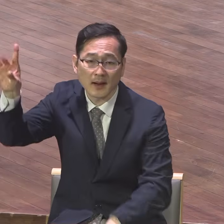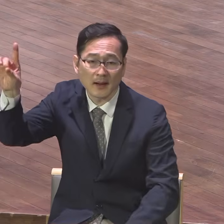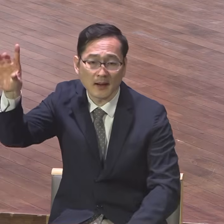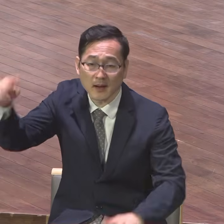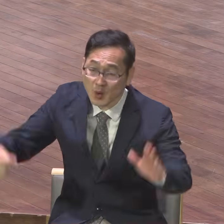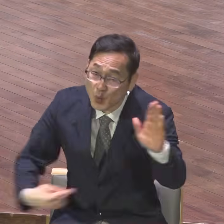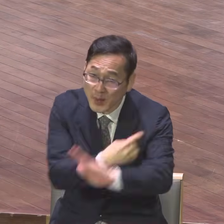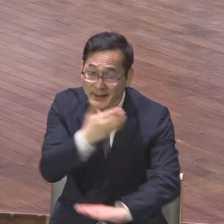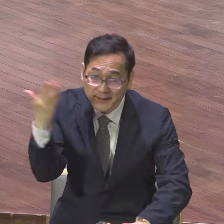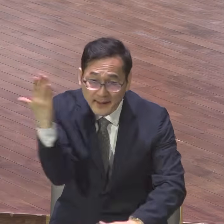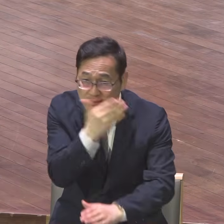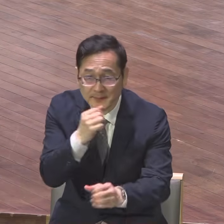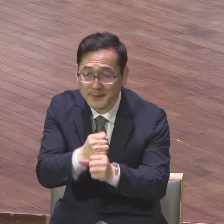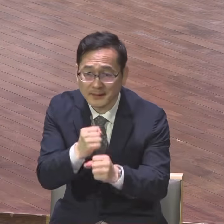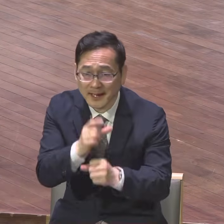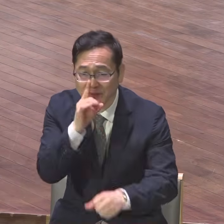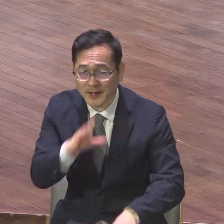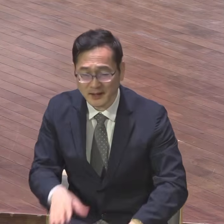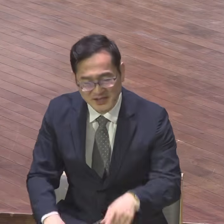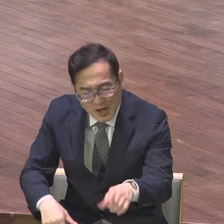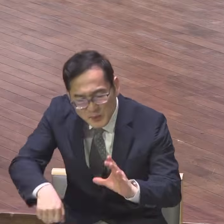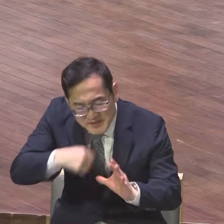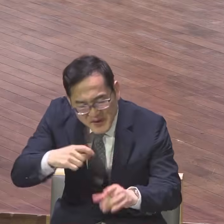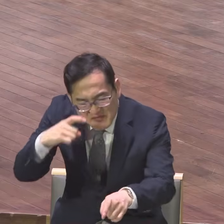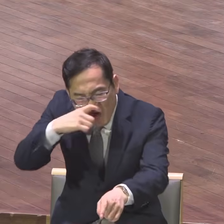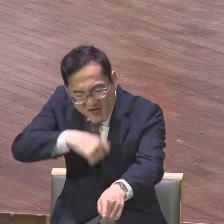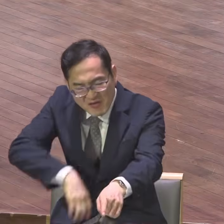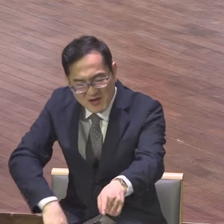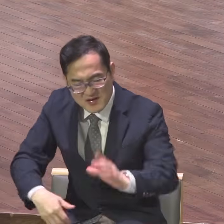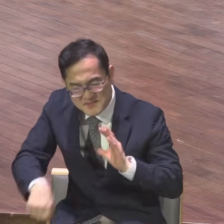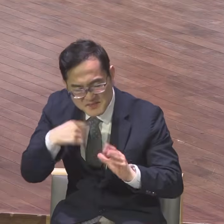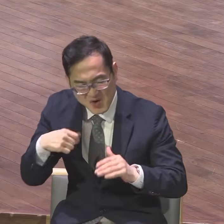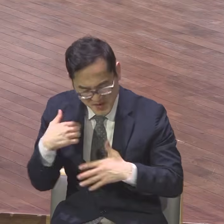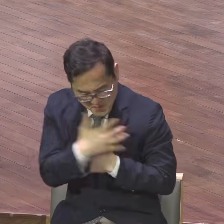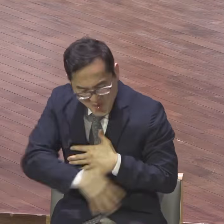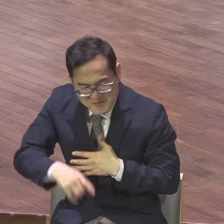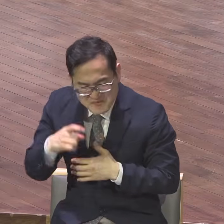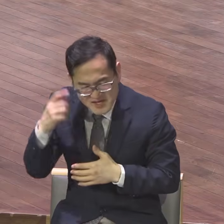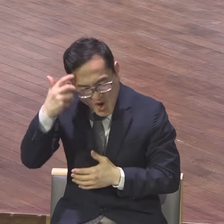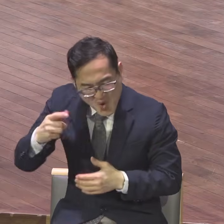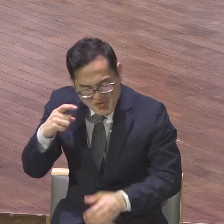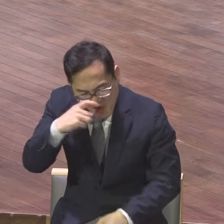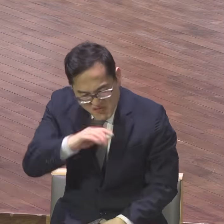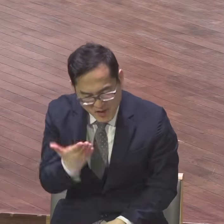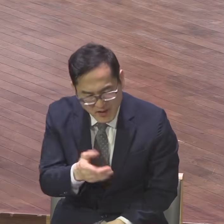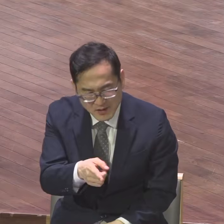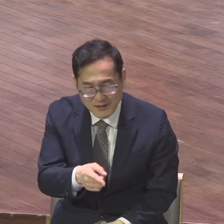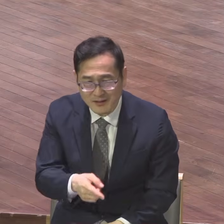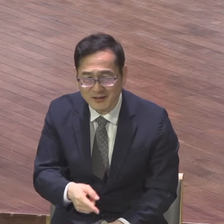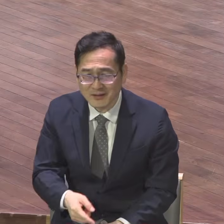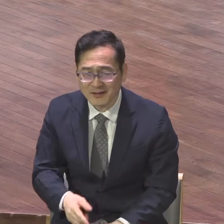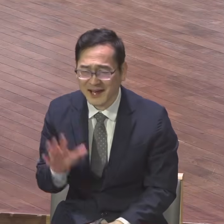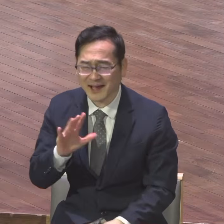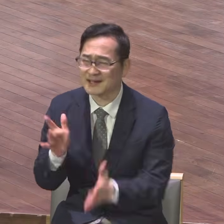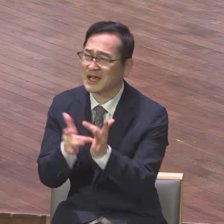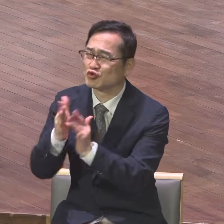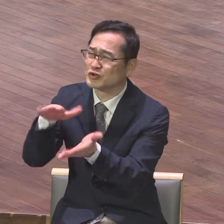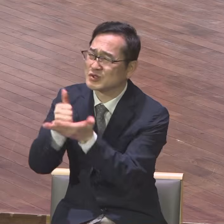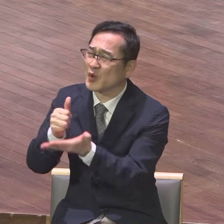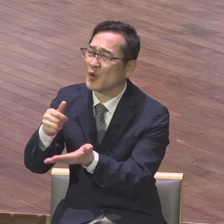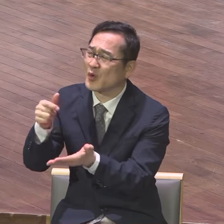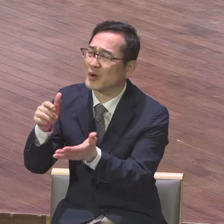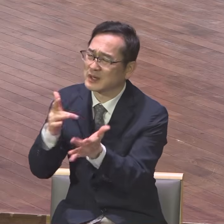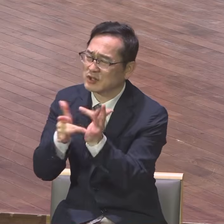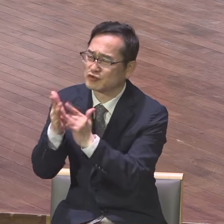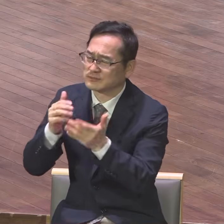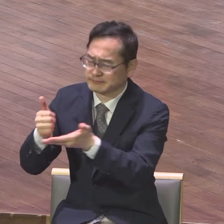있어요. 이걸 먹으면 더러워진다. 이거 먹으면 더러워진다. 예수 그리스도의 보혈로만 죄를 씻을 수 있고 깨끗하게 할